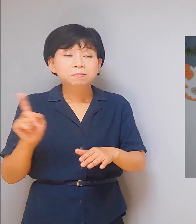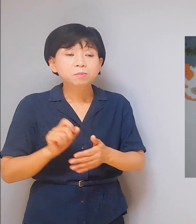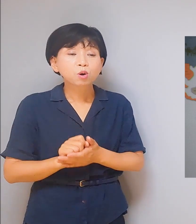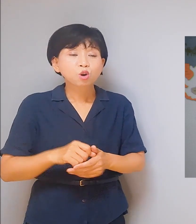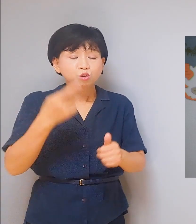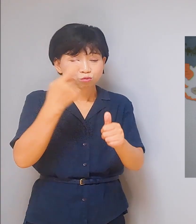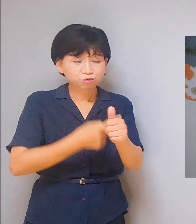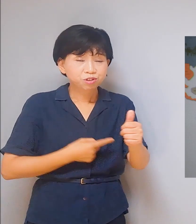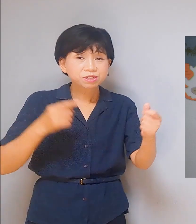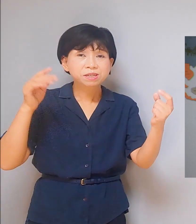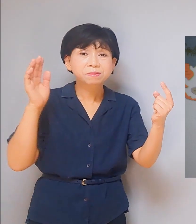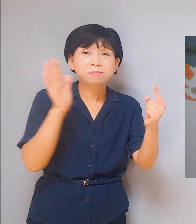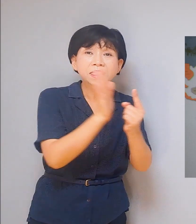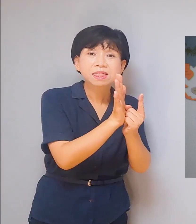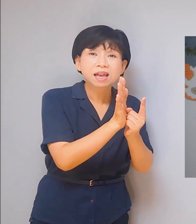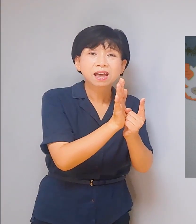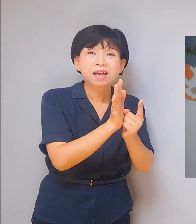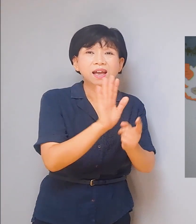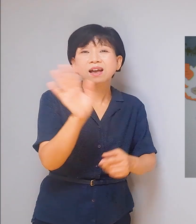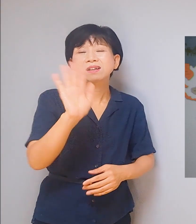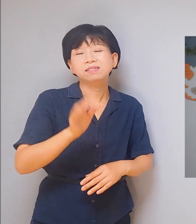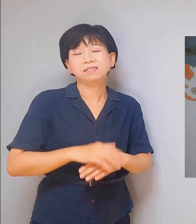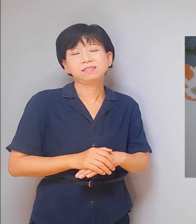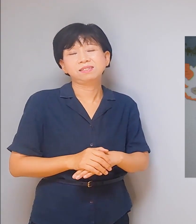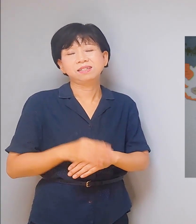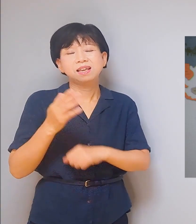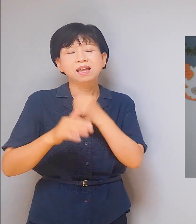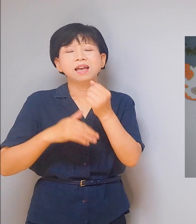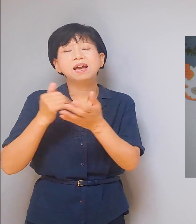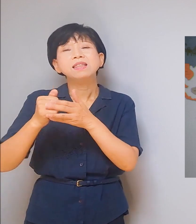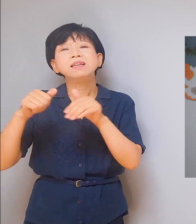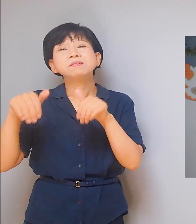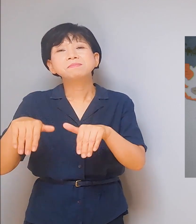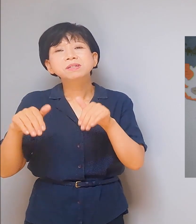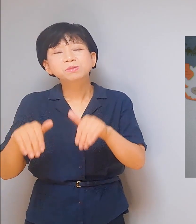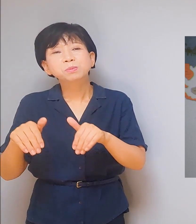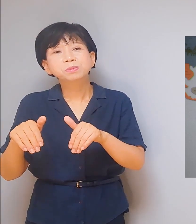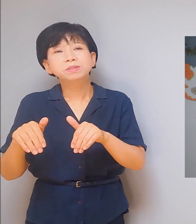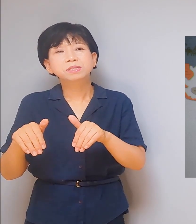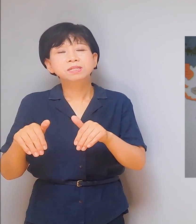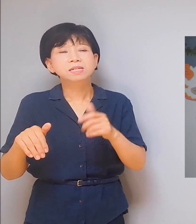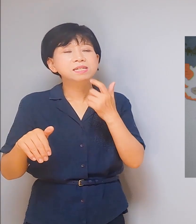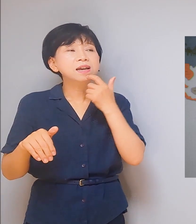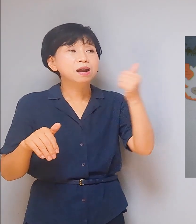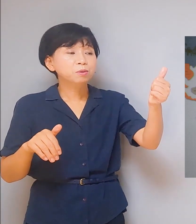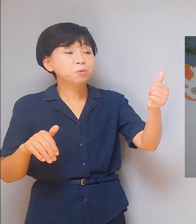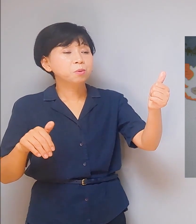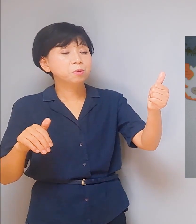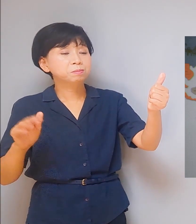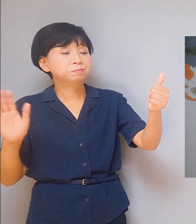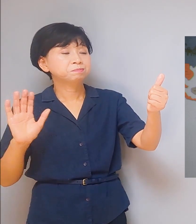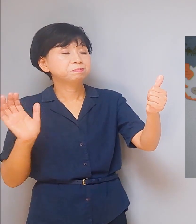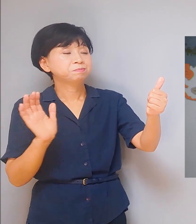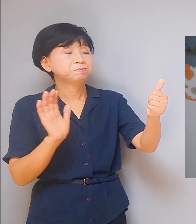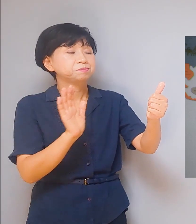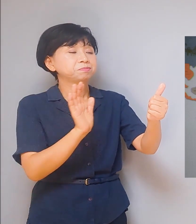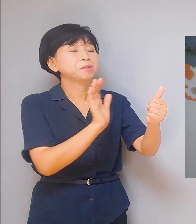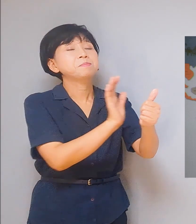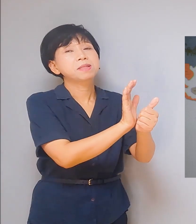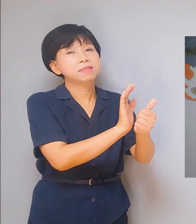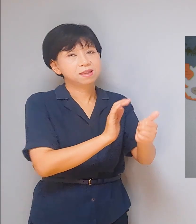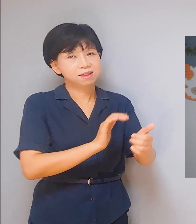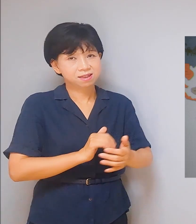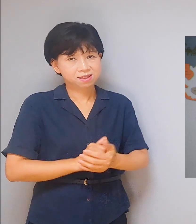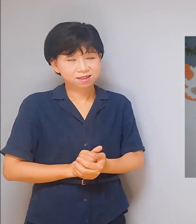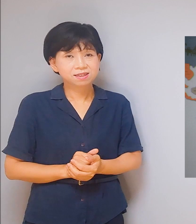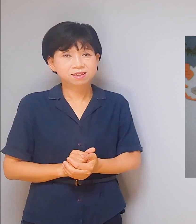사자들, 천사들이 야곱을 만나 준 겁니다. 어떻게 야곱이 하나님의 사자들을 만났을까요?